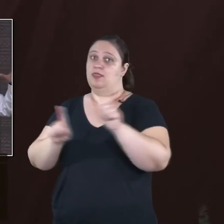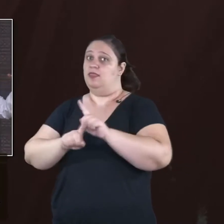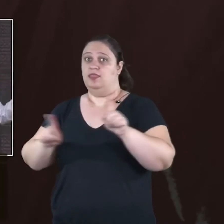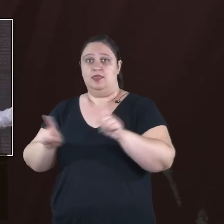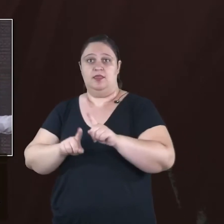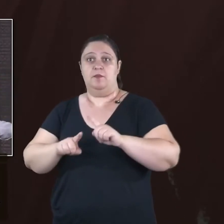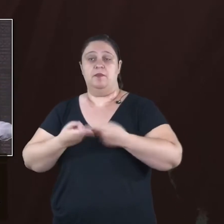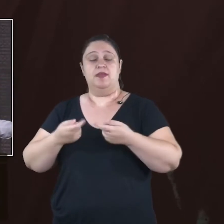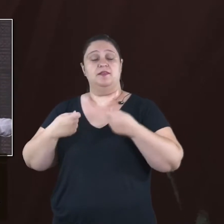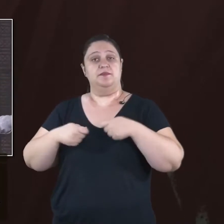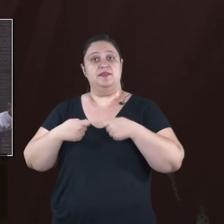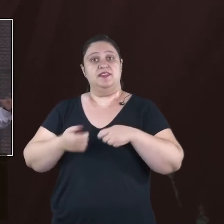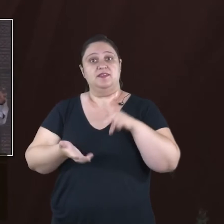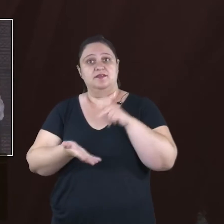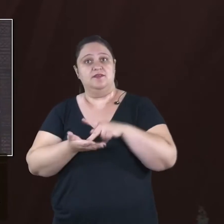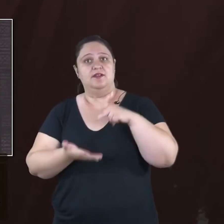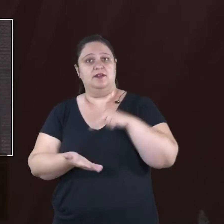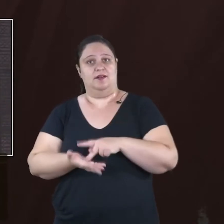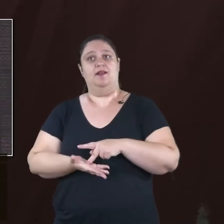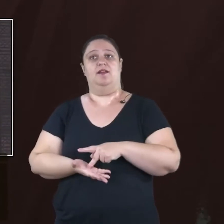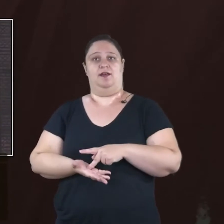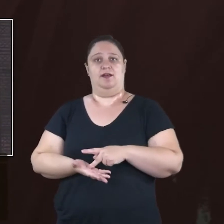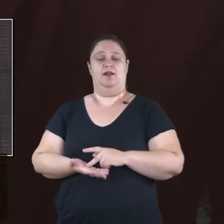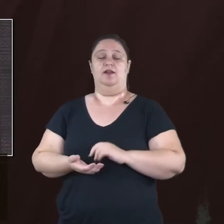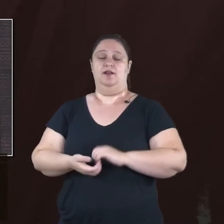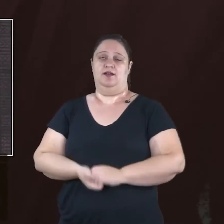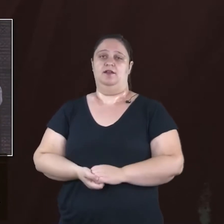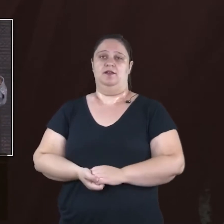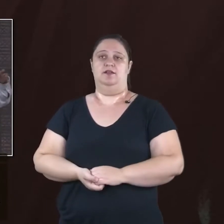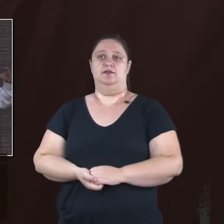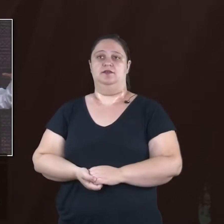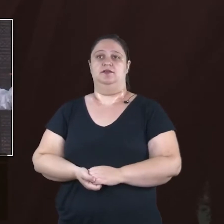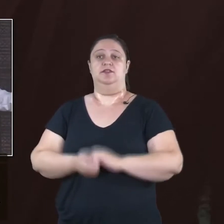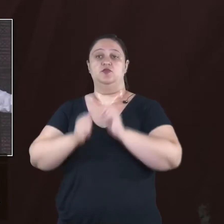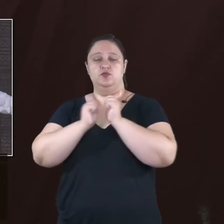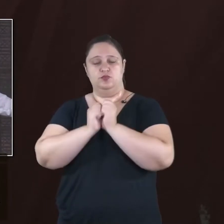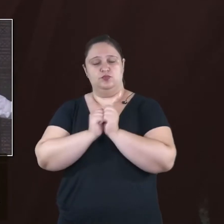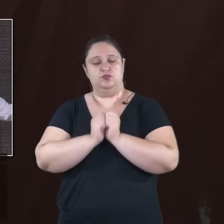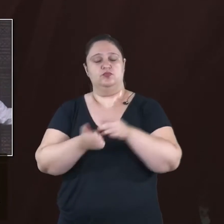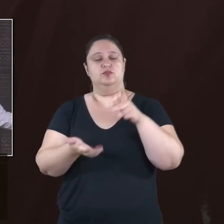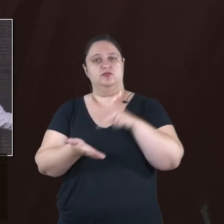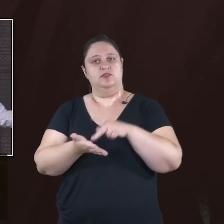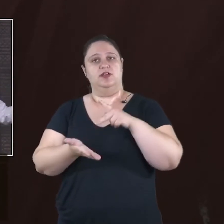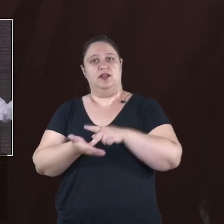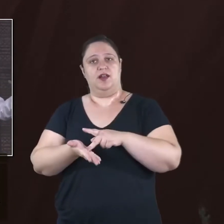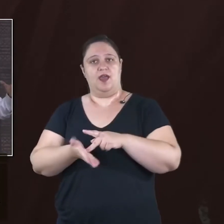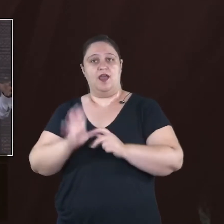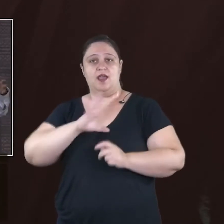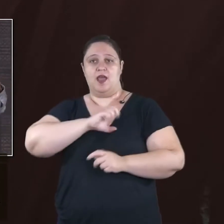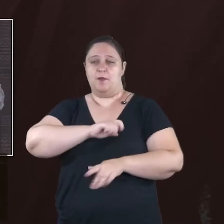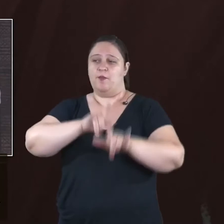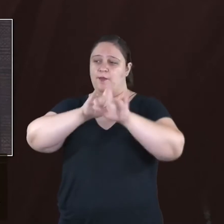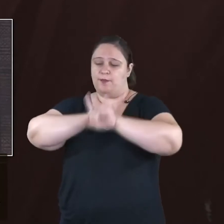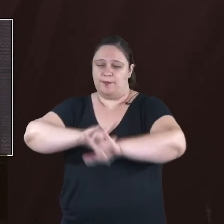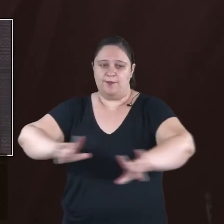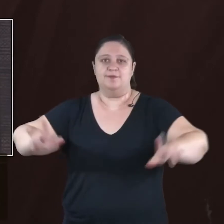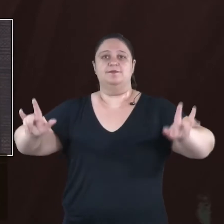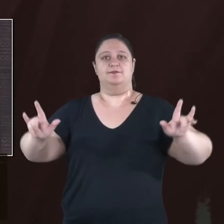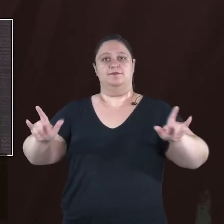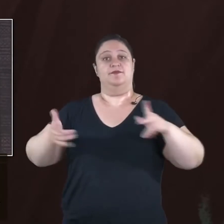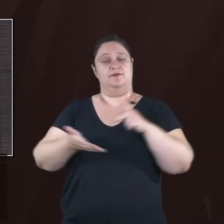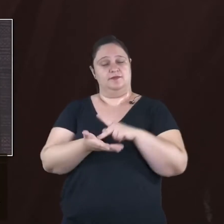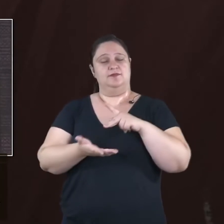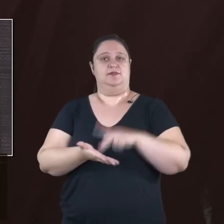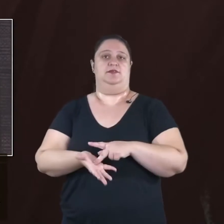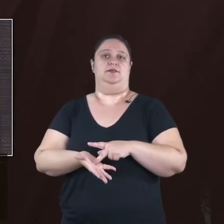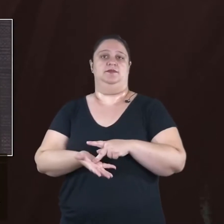uma realidade. Tem por trás, vem com todo tipo de amor e procedimentos